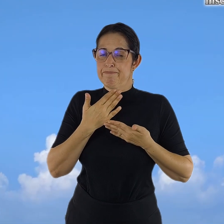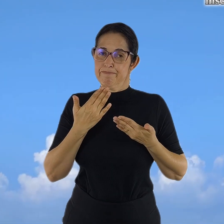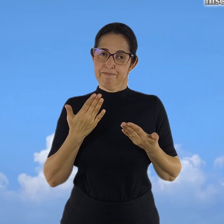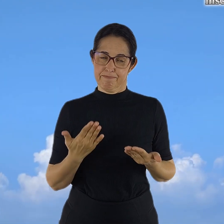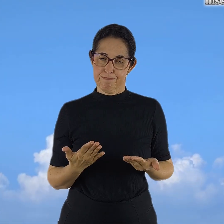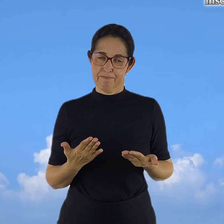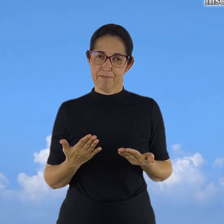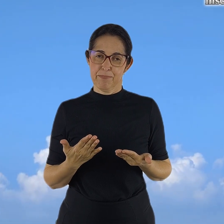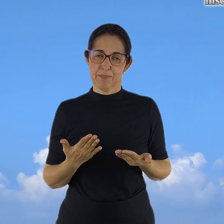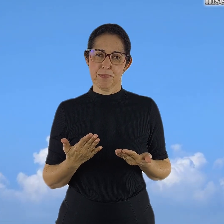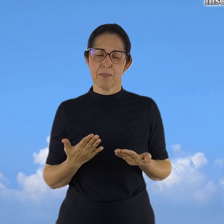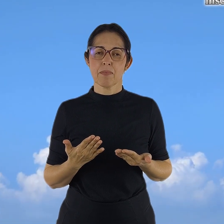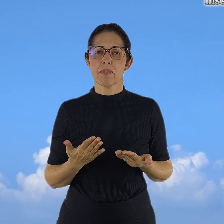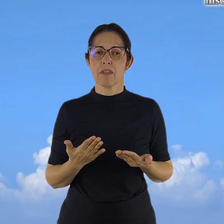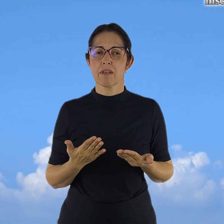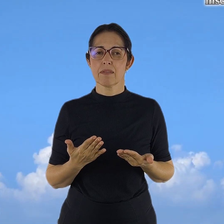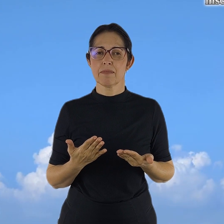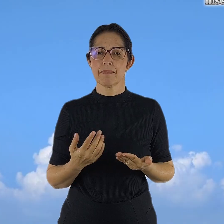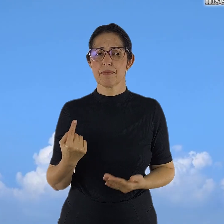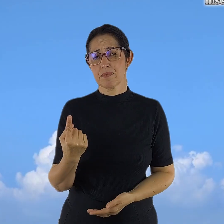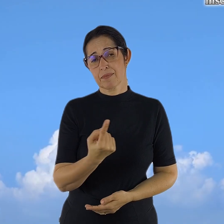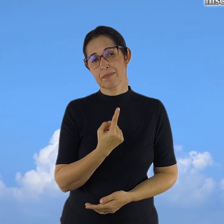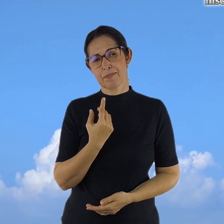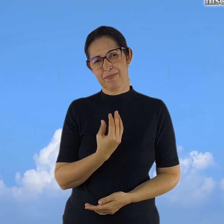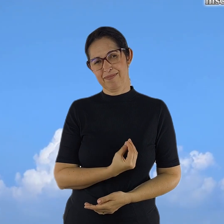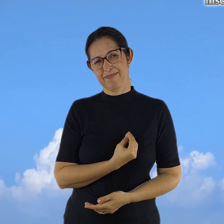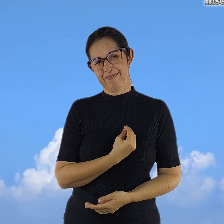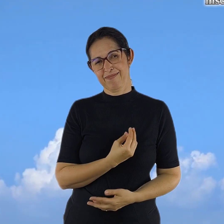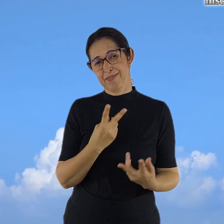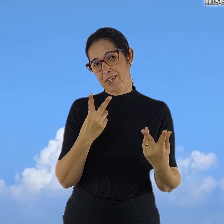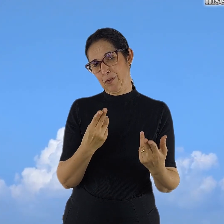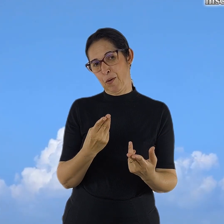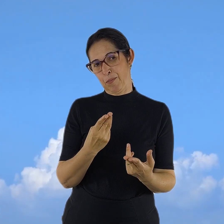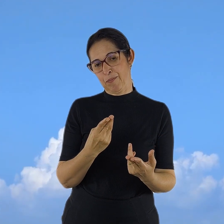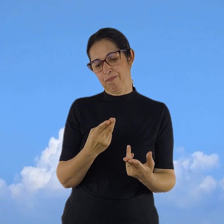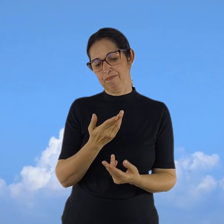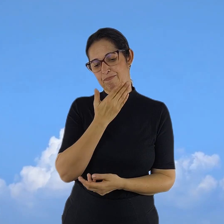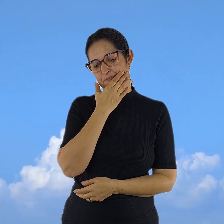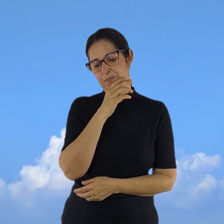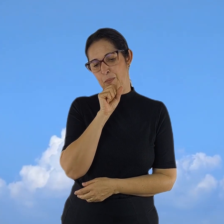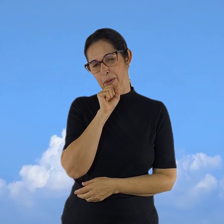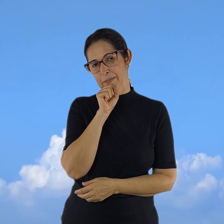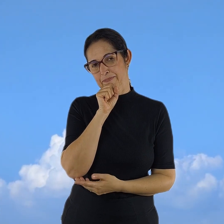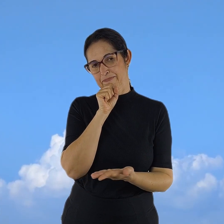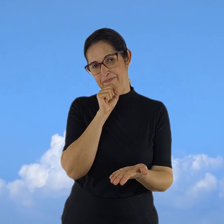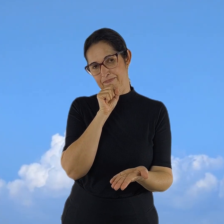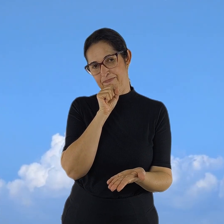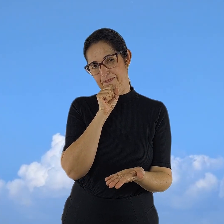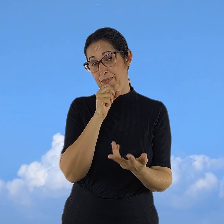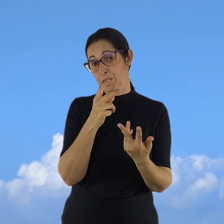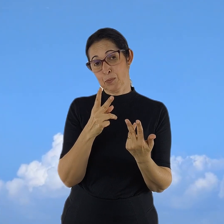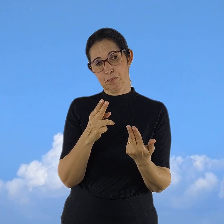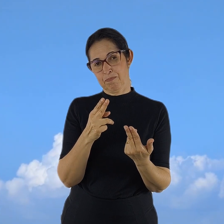Meus irmãos, quantas vezes na vida nós somos este homem?